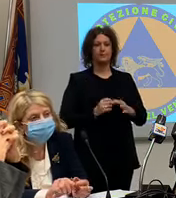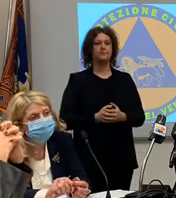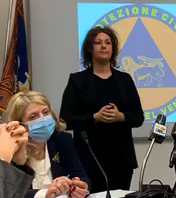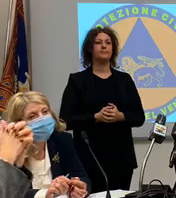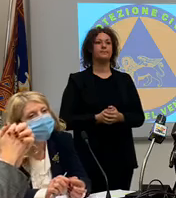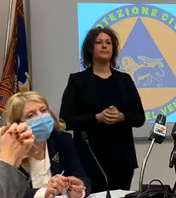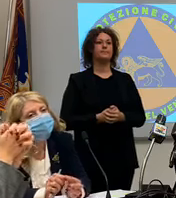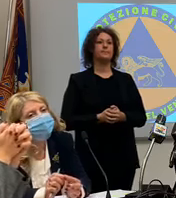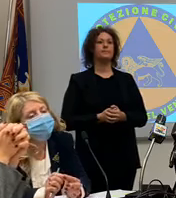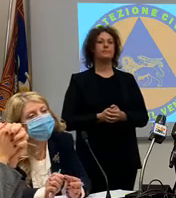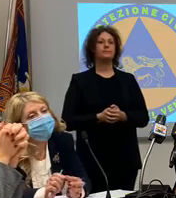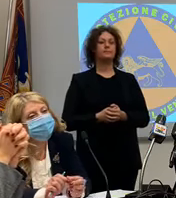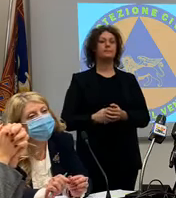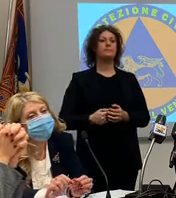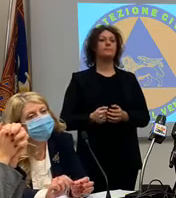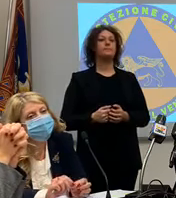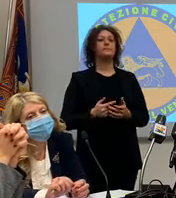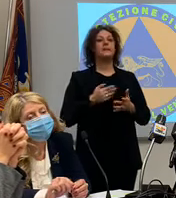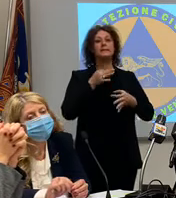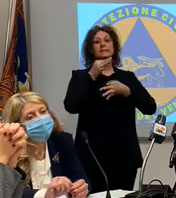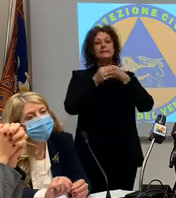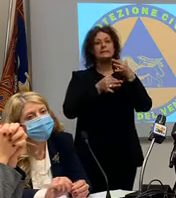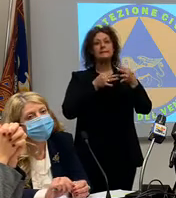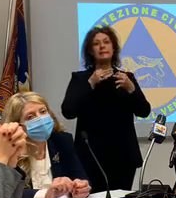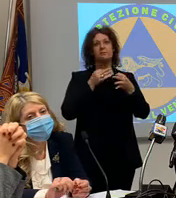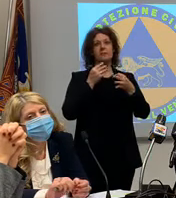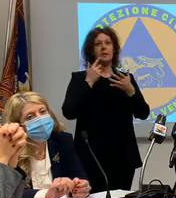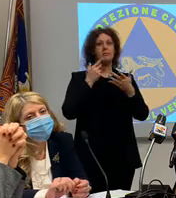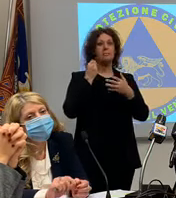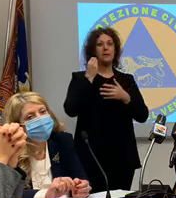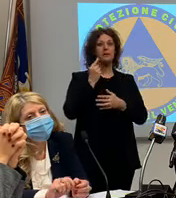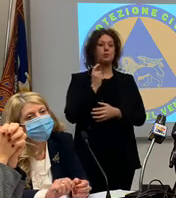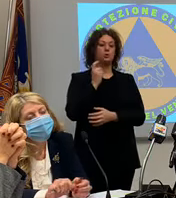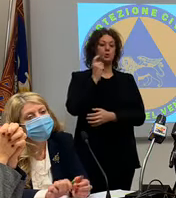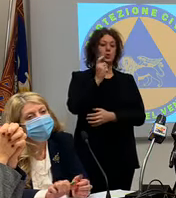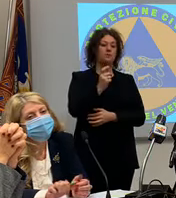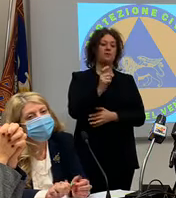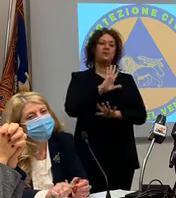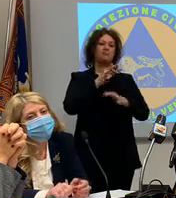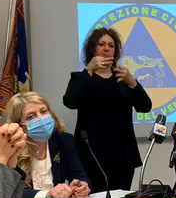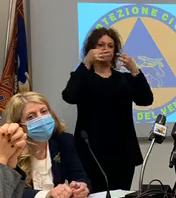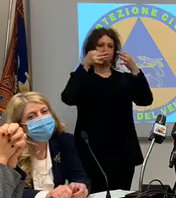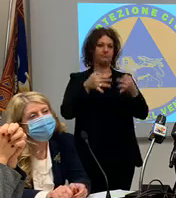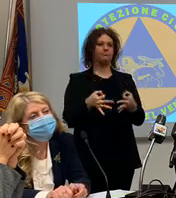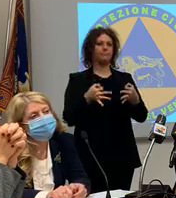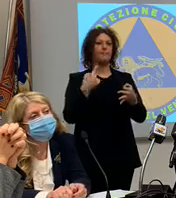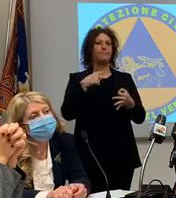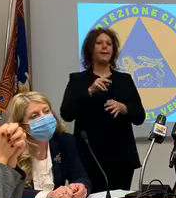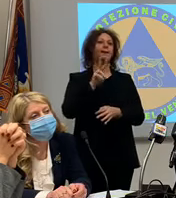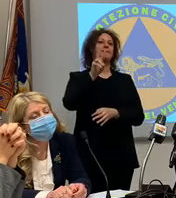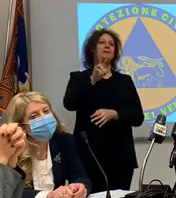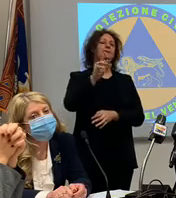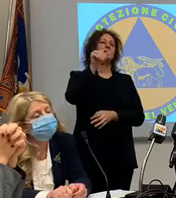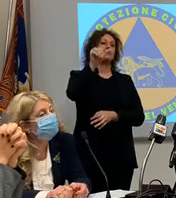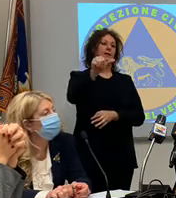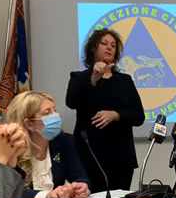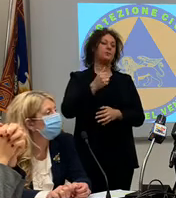volta di domani per veder chiusa la partita giovedì per il fine settimana siano questi i